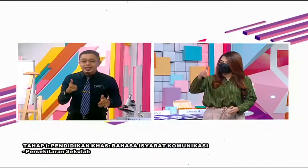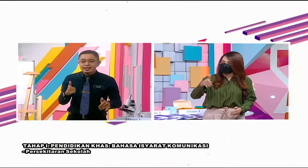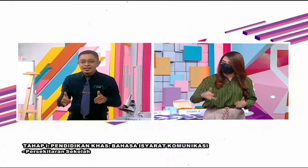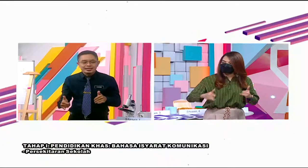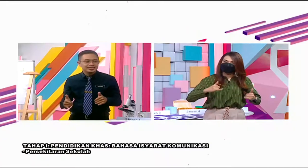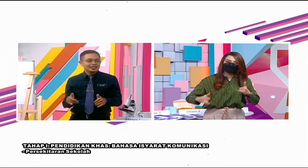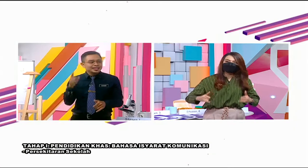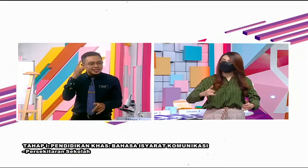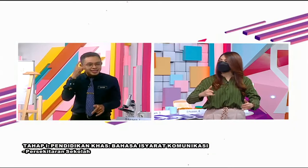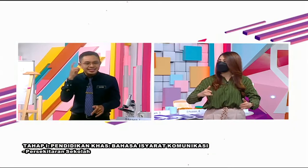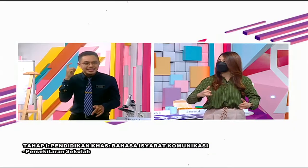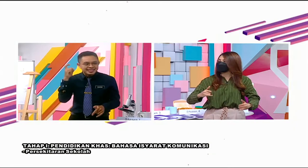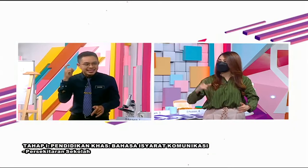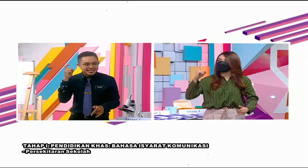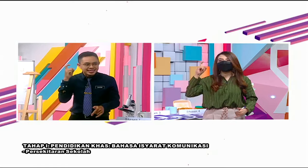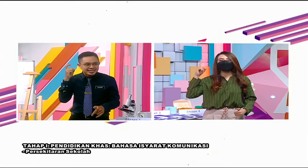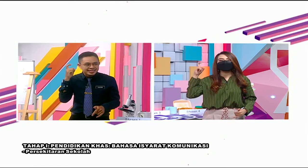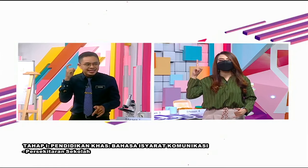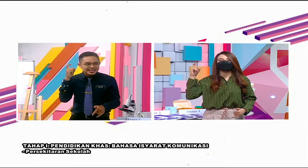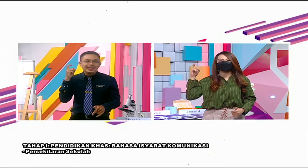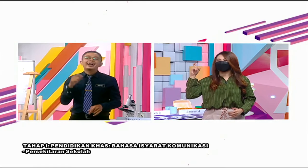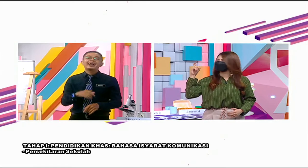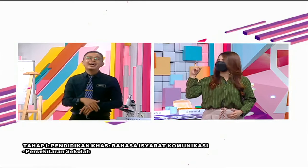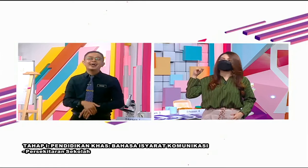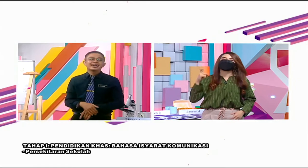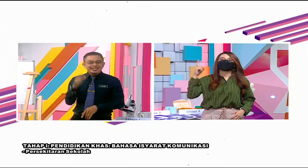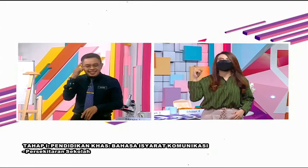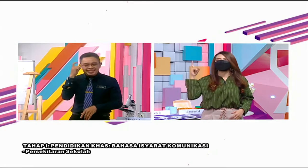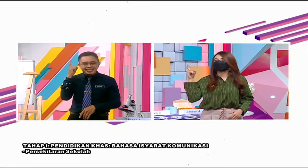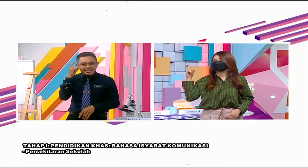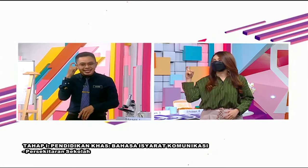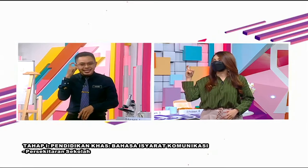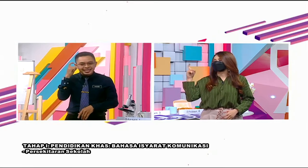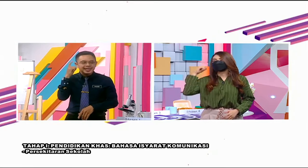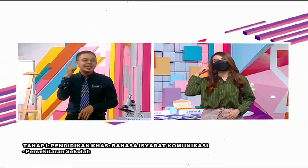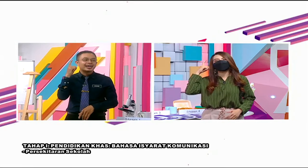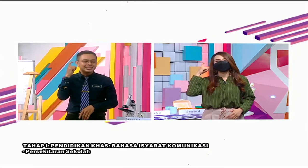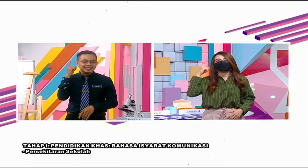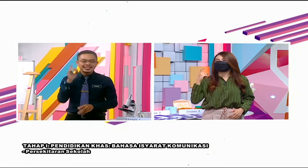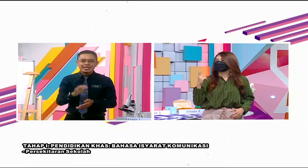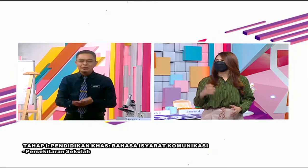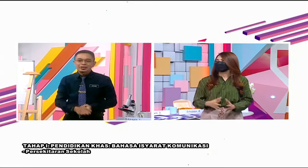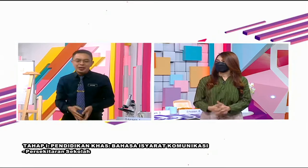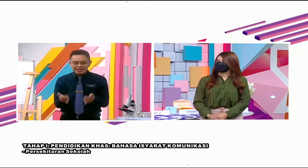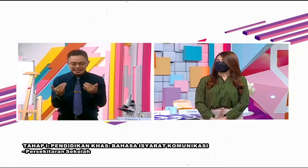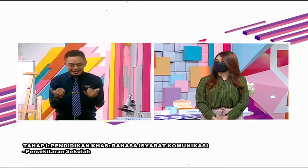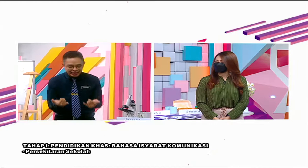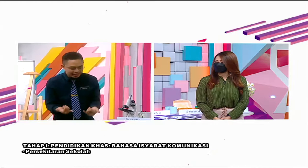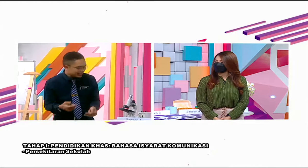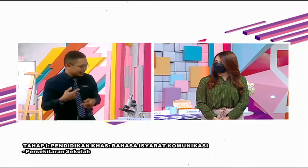main teka-teki. Teka-teki. Jom mainlah. Teka-teki. Teka-teki. Okey, sekarang kita